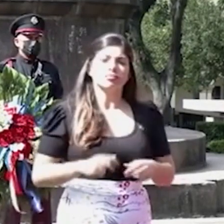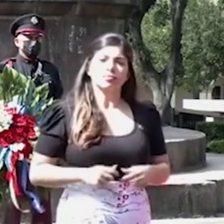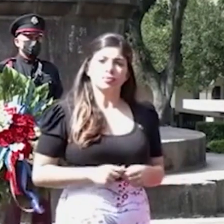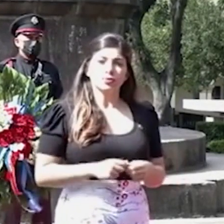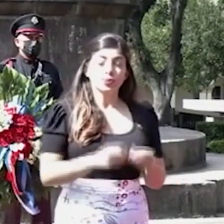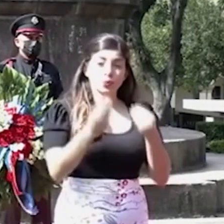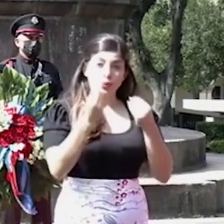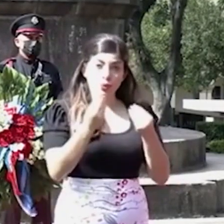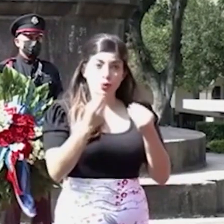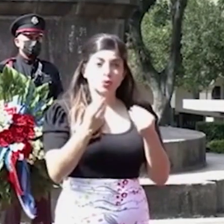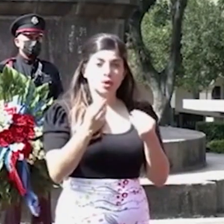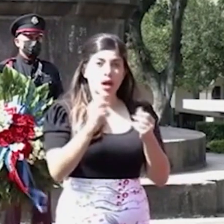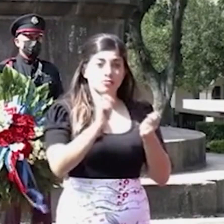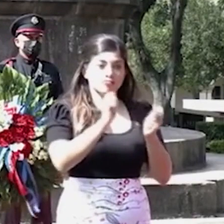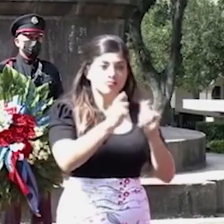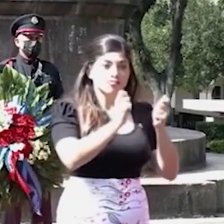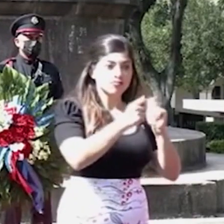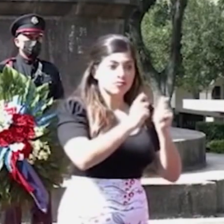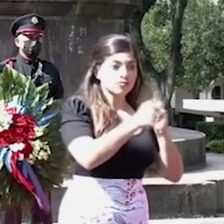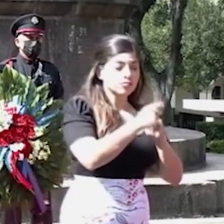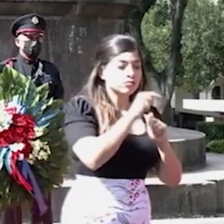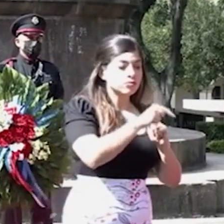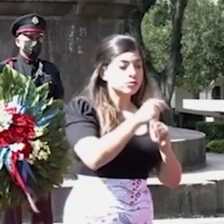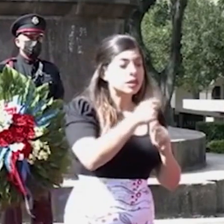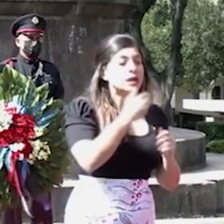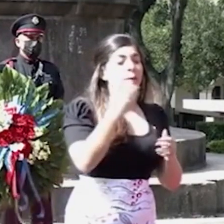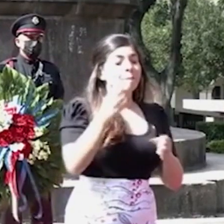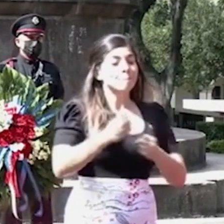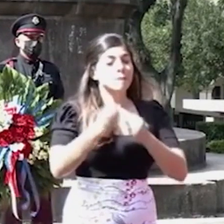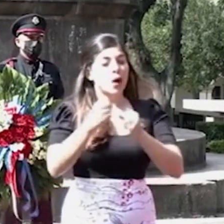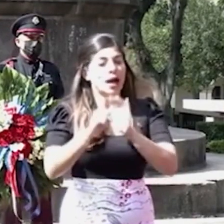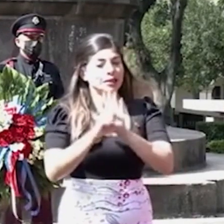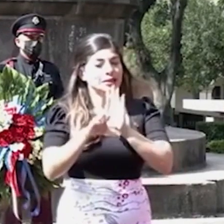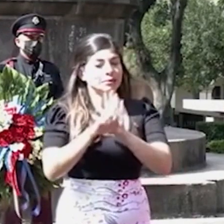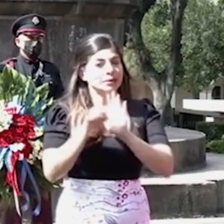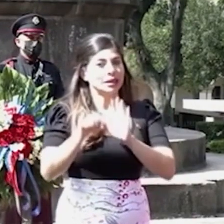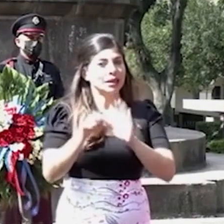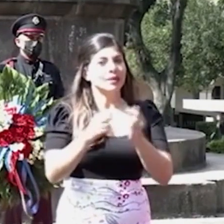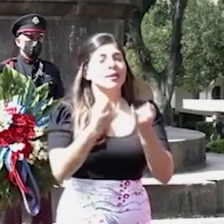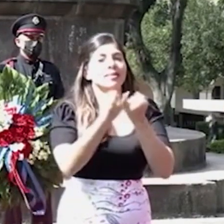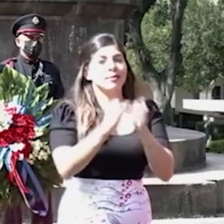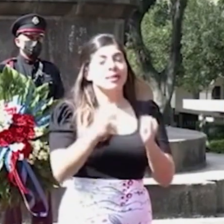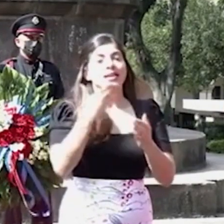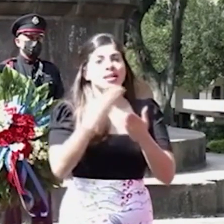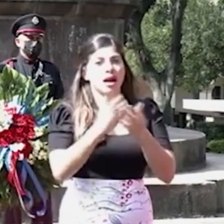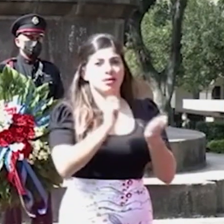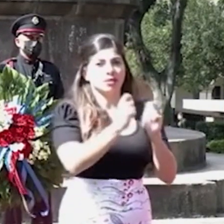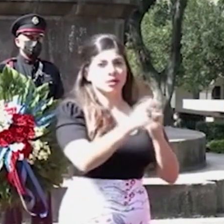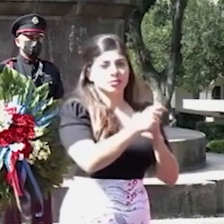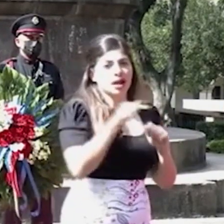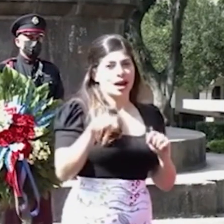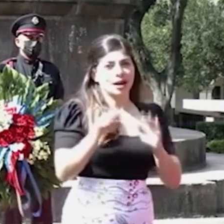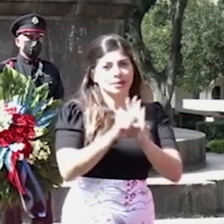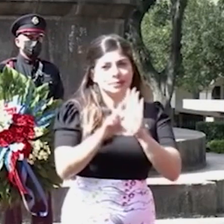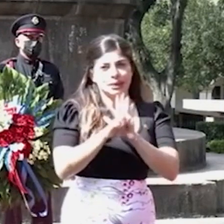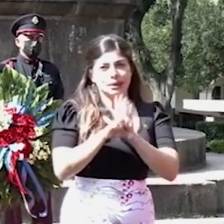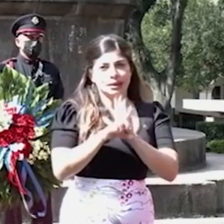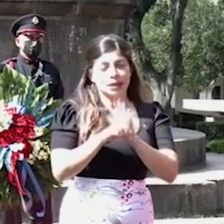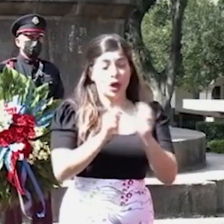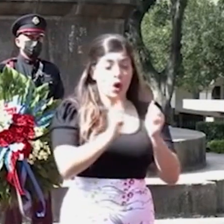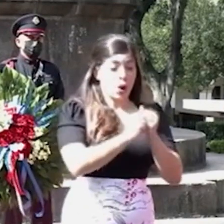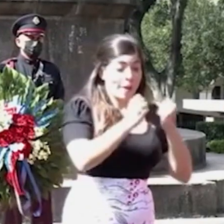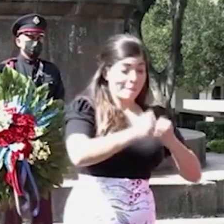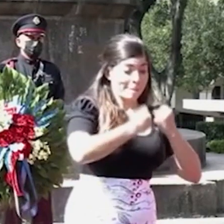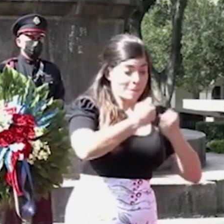Muchas de las principales reformas descansan en un poder legislativo también independiente, que tiene con su ejecutivo